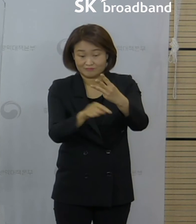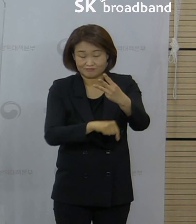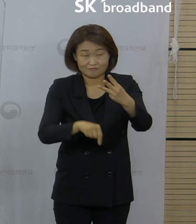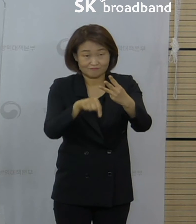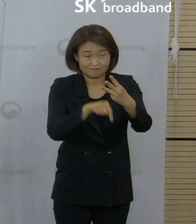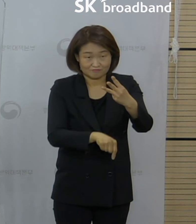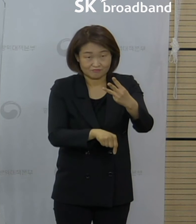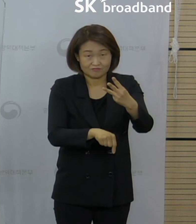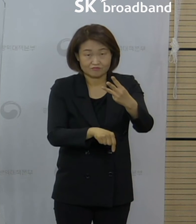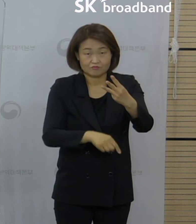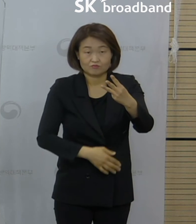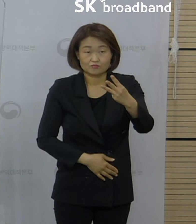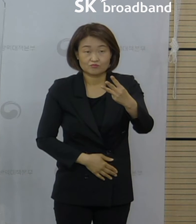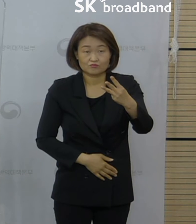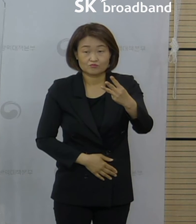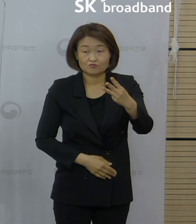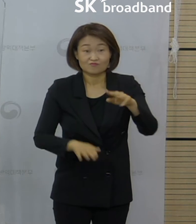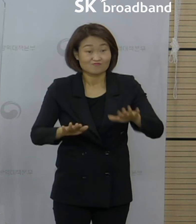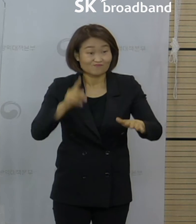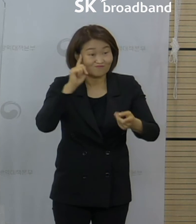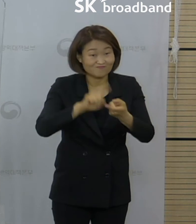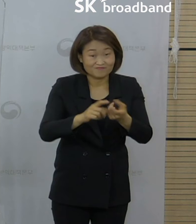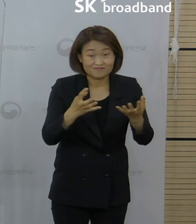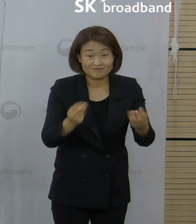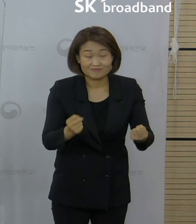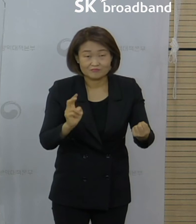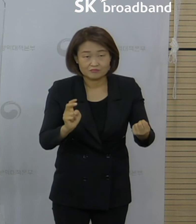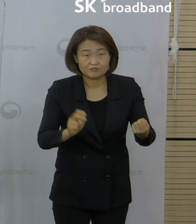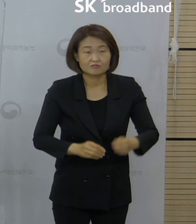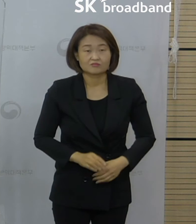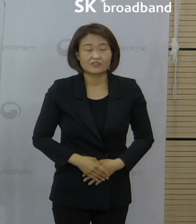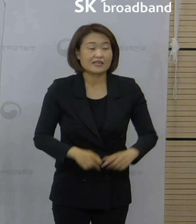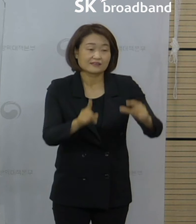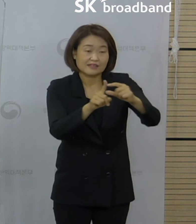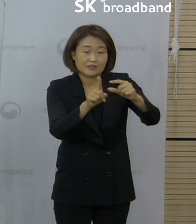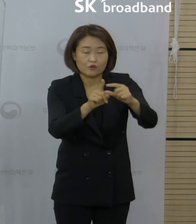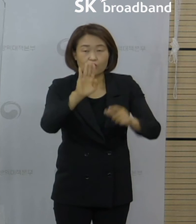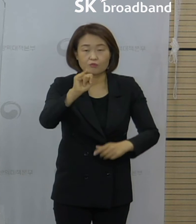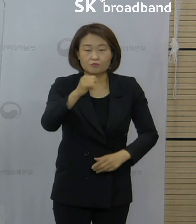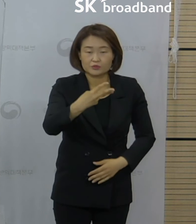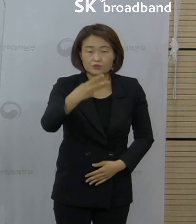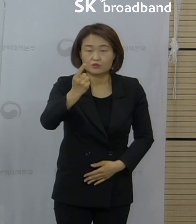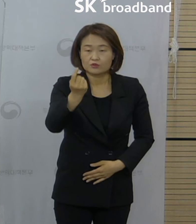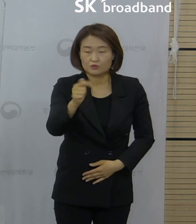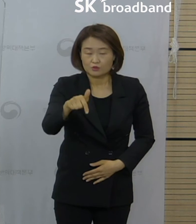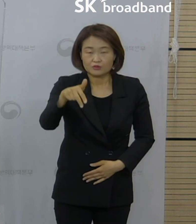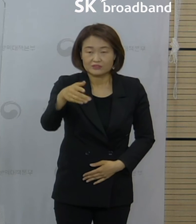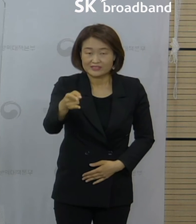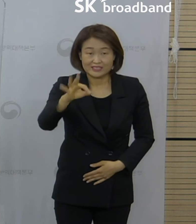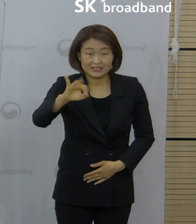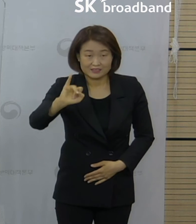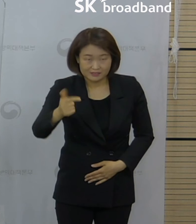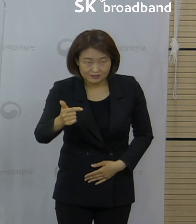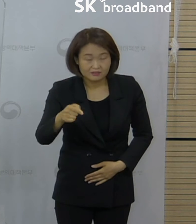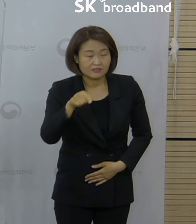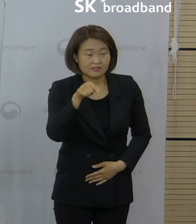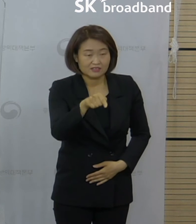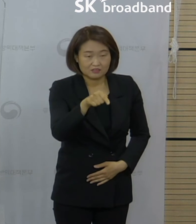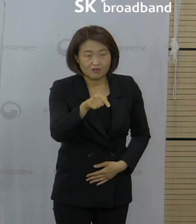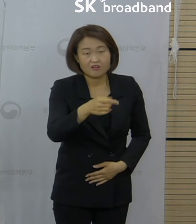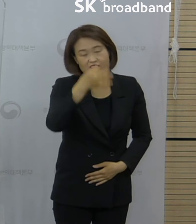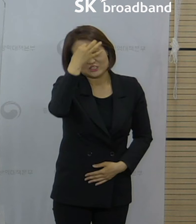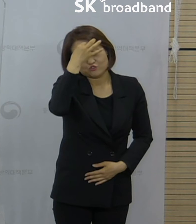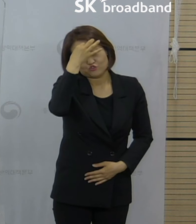관심을 많이 가지고 가셨던 부분들은 블록체인이라는 기술을 확인하기 위한 어떤 기술적인 그 검토 절차가